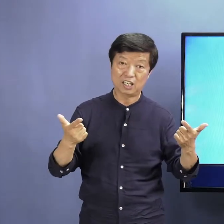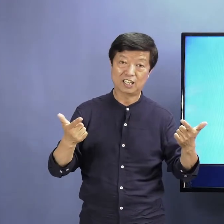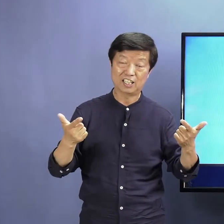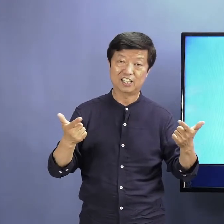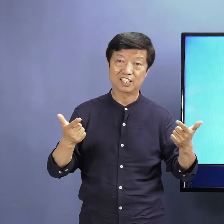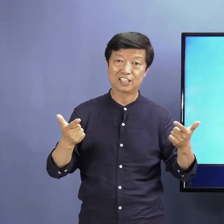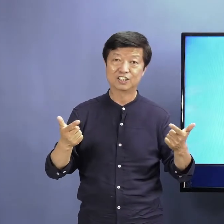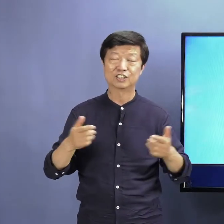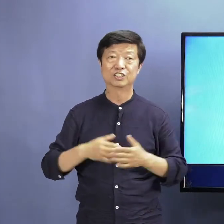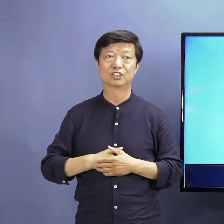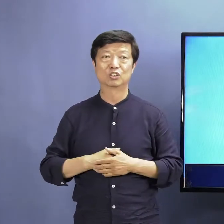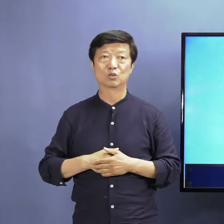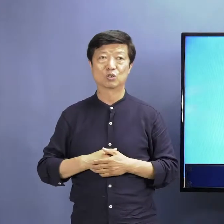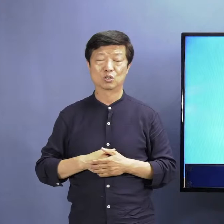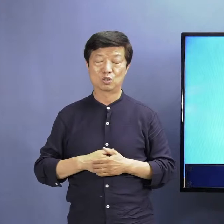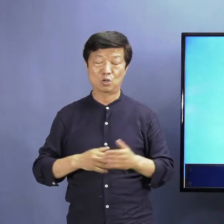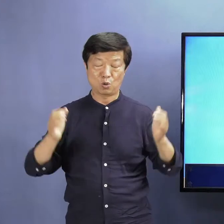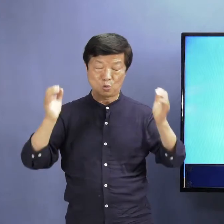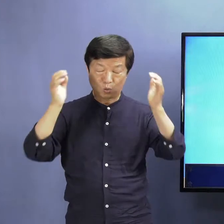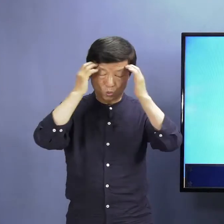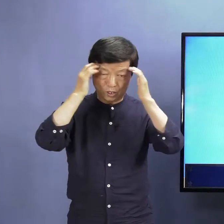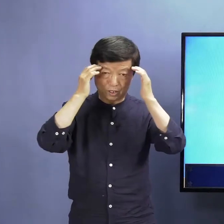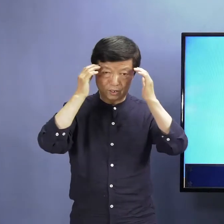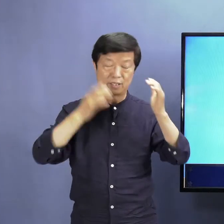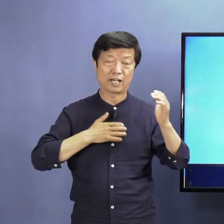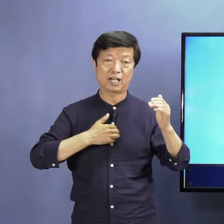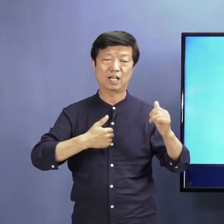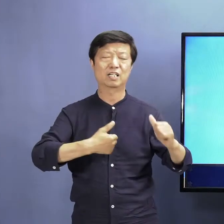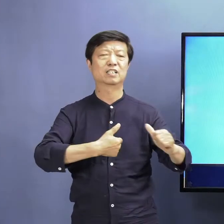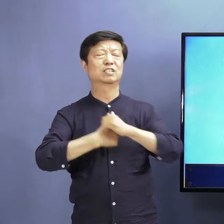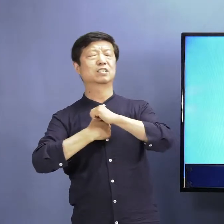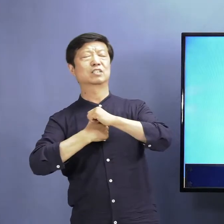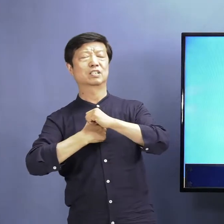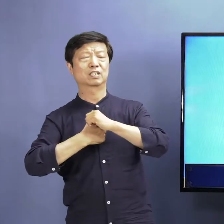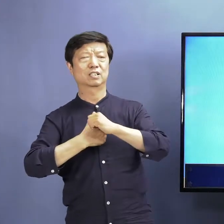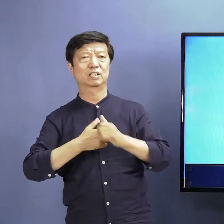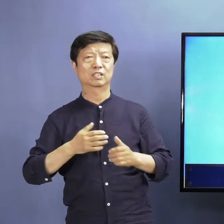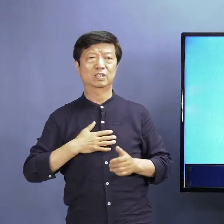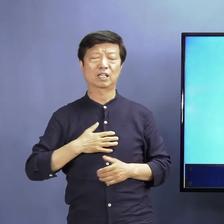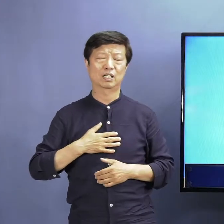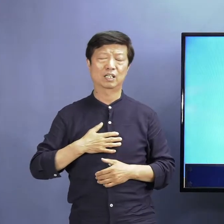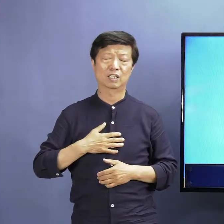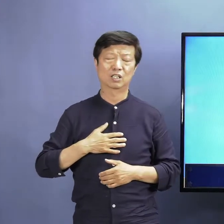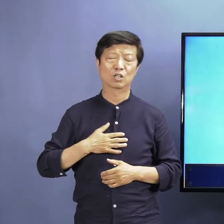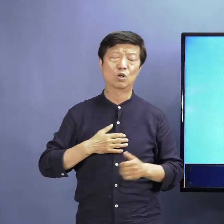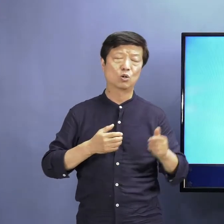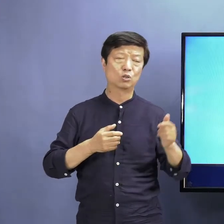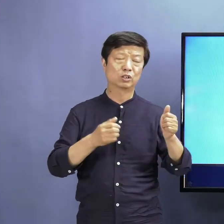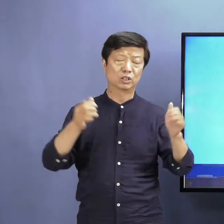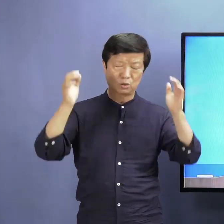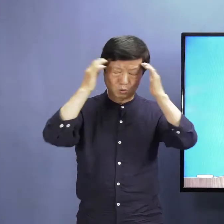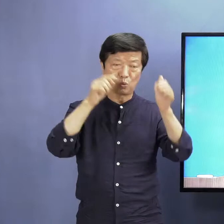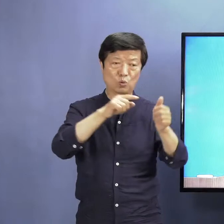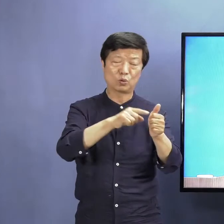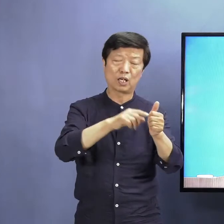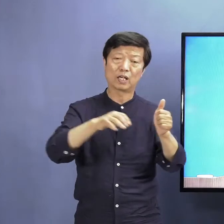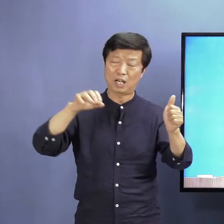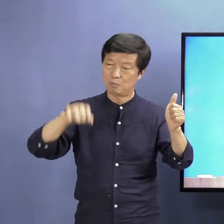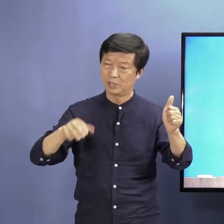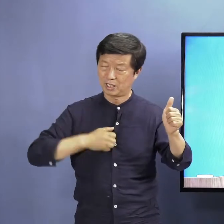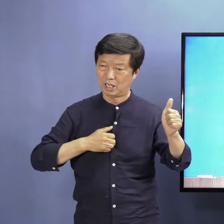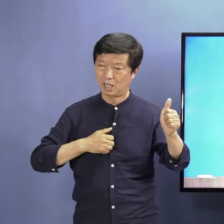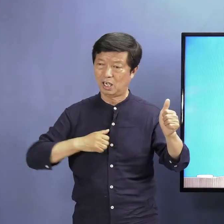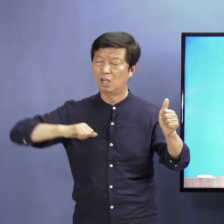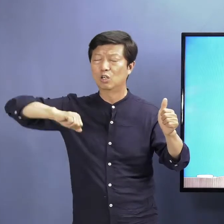다른 식으로 이기는 게 아니라 고난을 당하지 않는 거예요. 고난은 왔어요. 근데 당하지 않는 거예요. 그건 승리한 거예요.